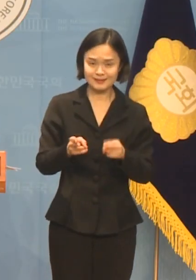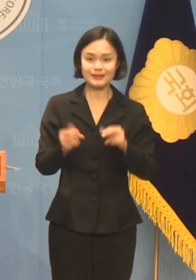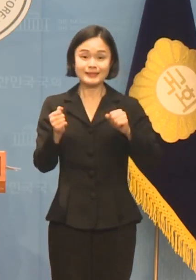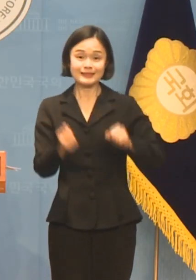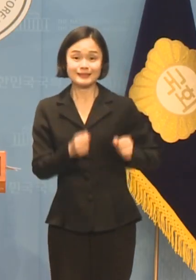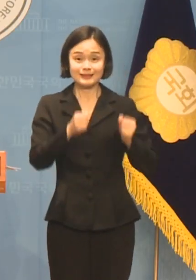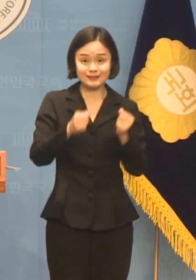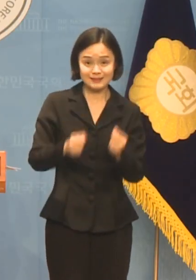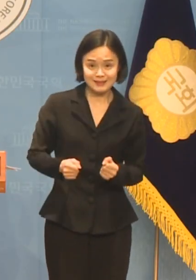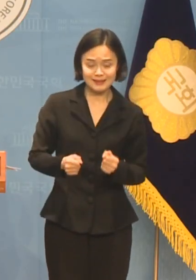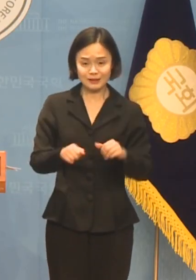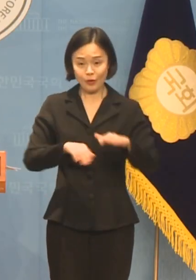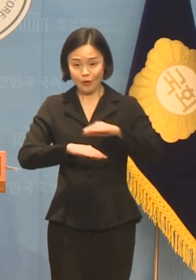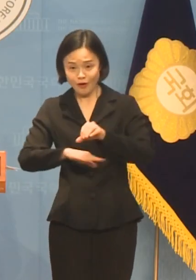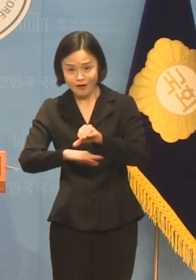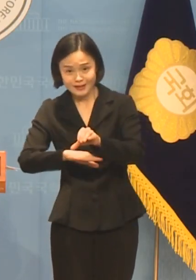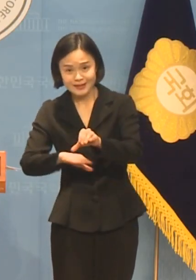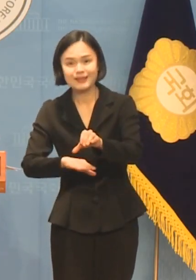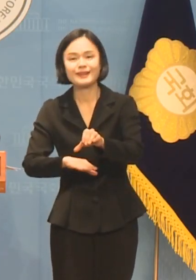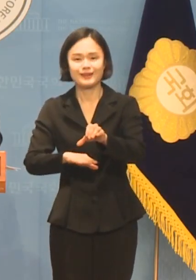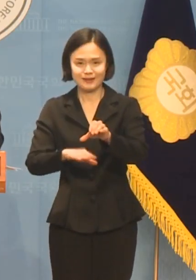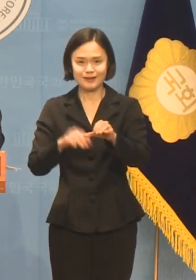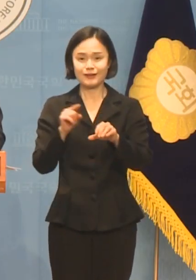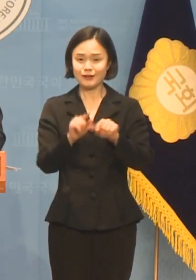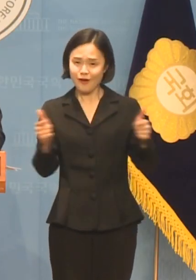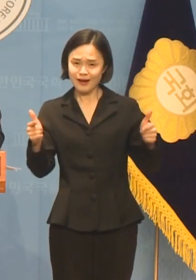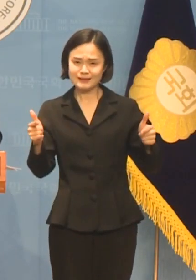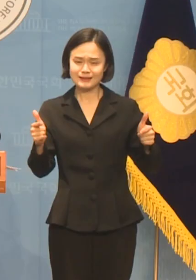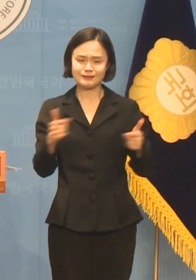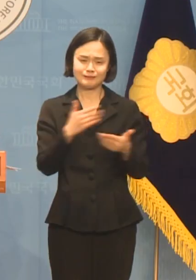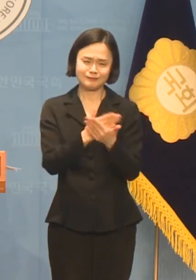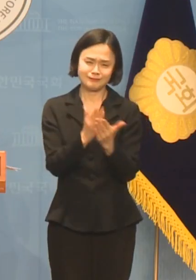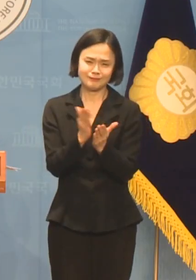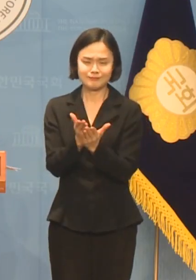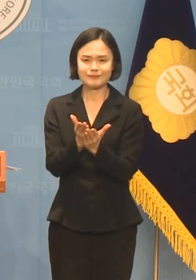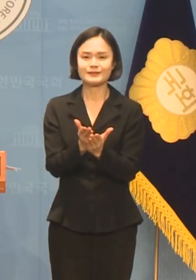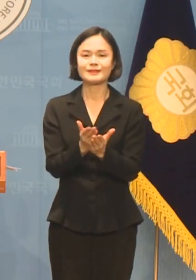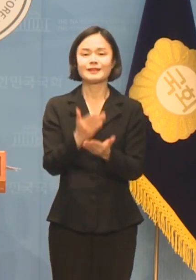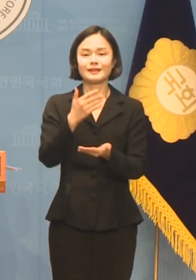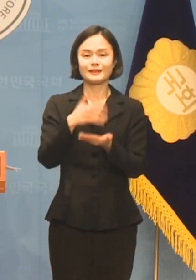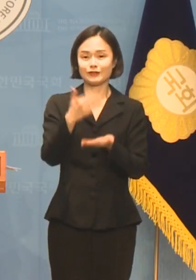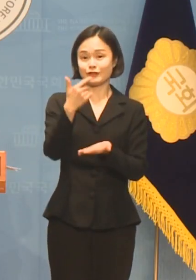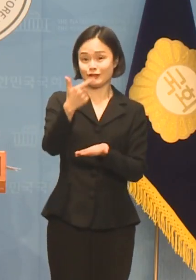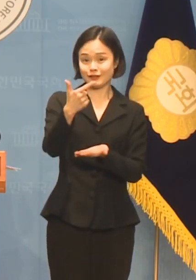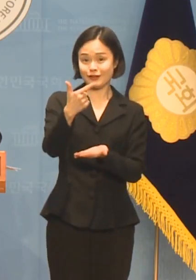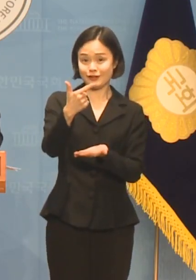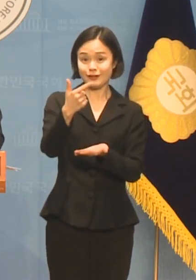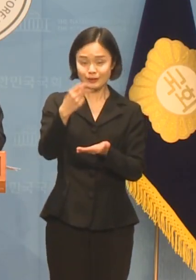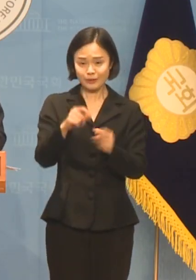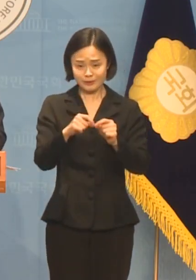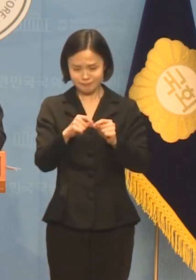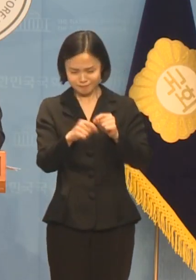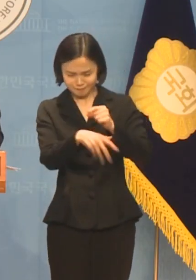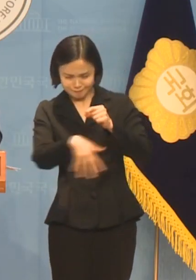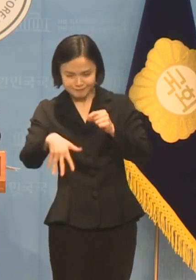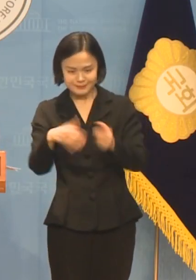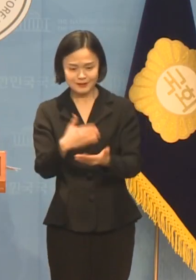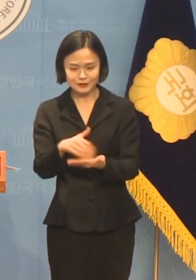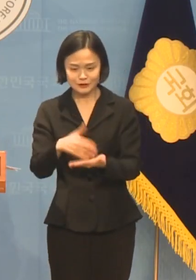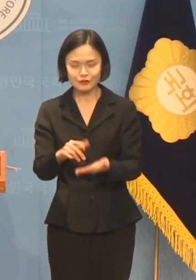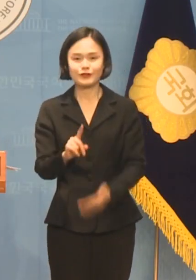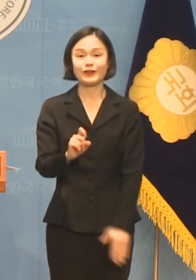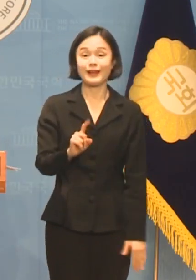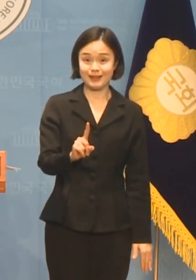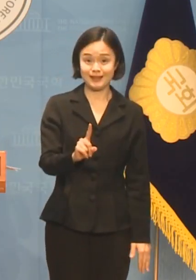아이스하키, 바이애슬론, 산악스키 등 6개 종목, 11개 세부 종목에서